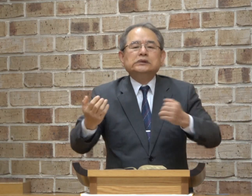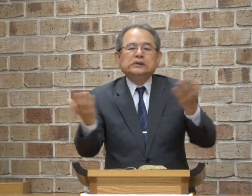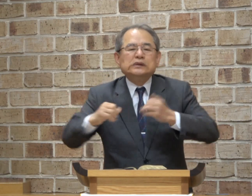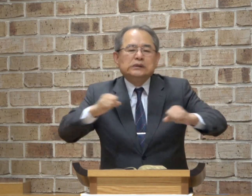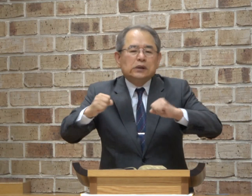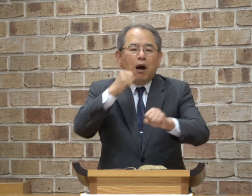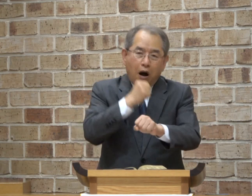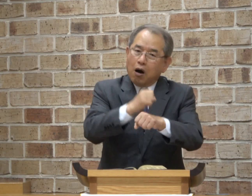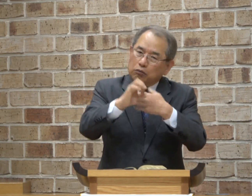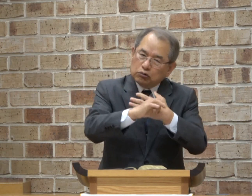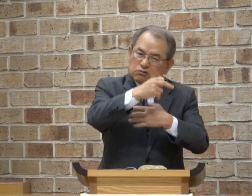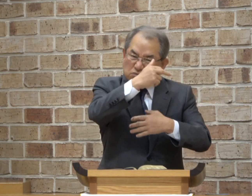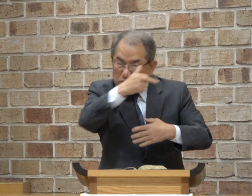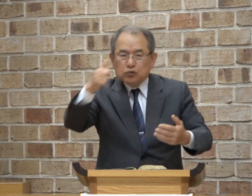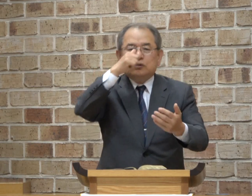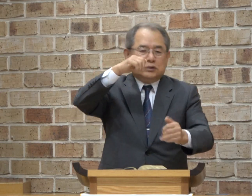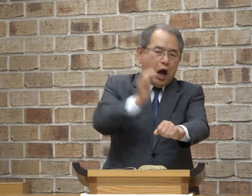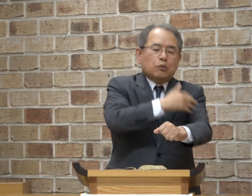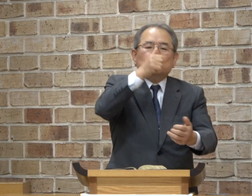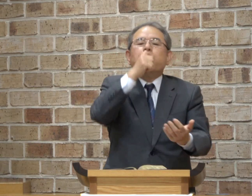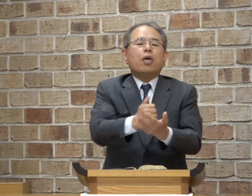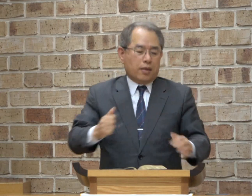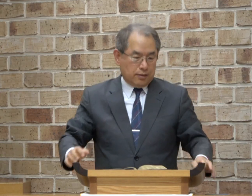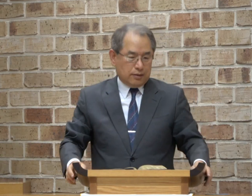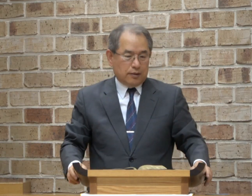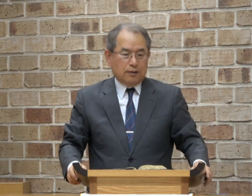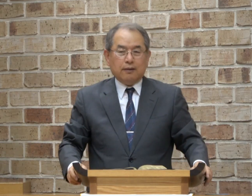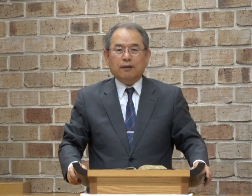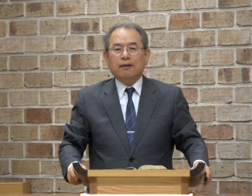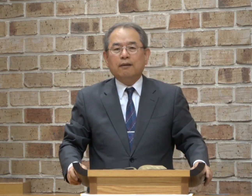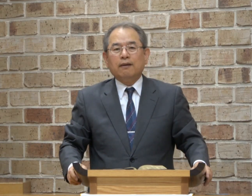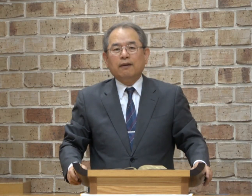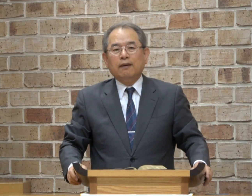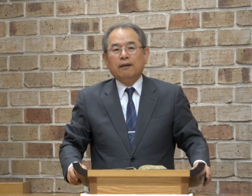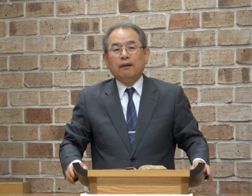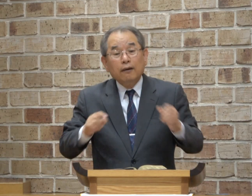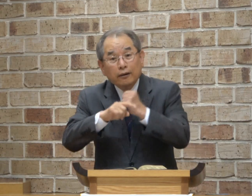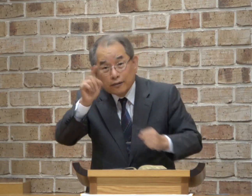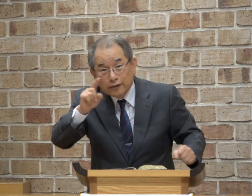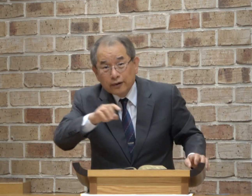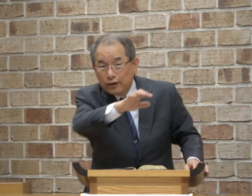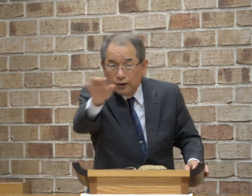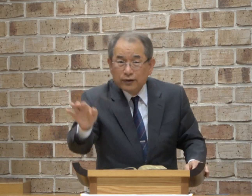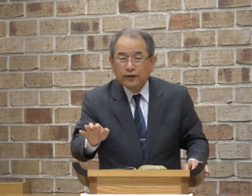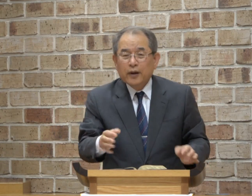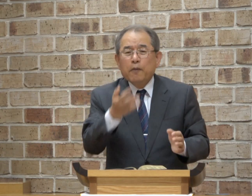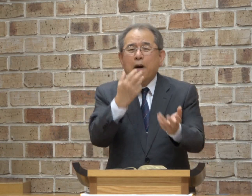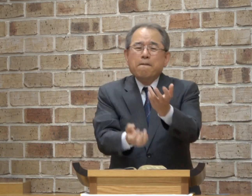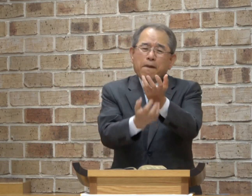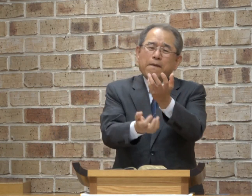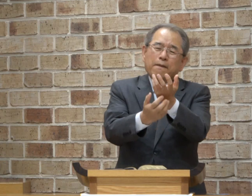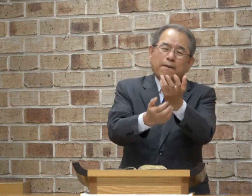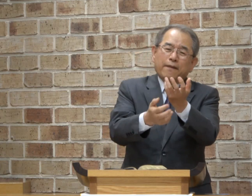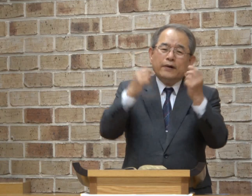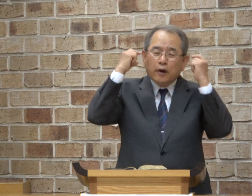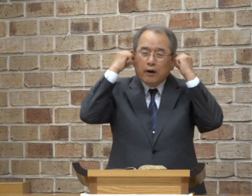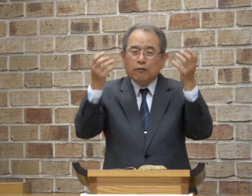소멸시키도록 만드는 사람이 있다는 것입니다. 또 그것이 큰 죄악임을 성경 우리에게 말하고 있습니다. 밥을